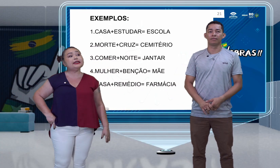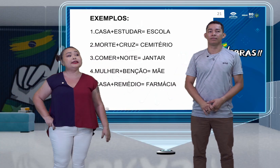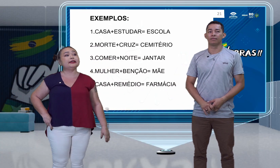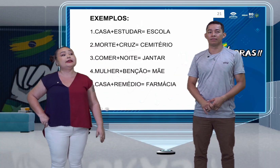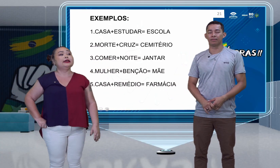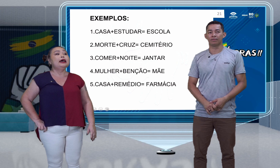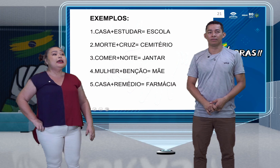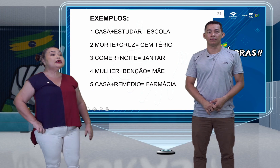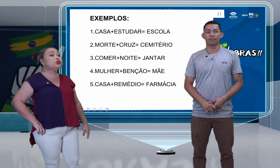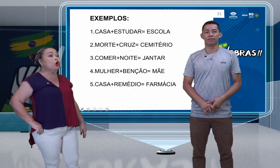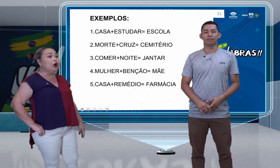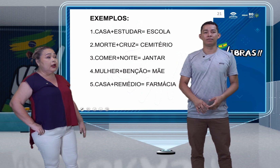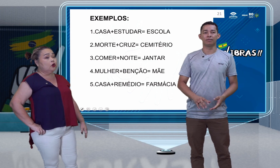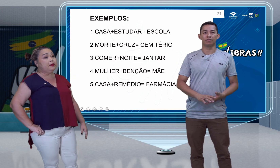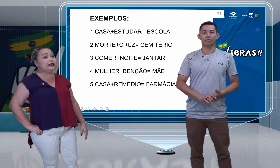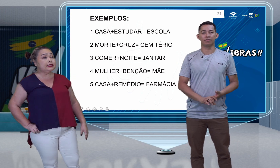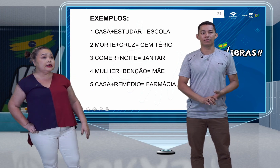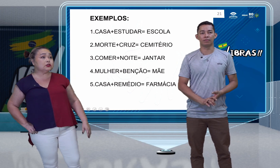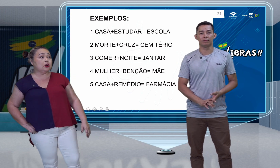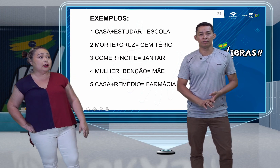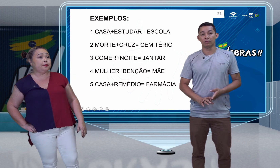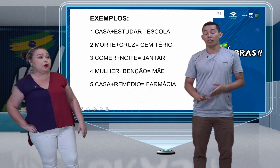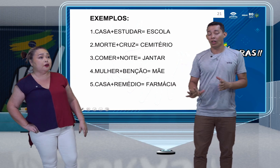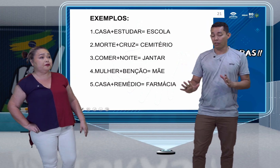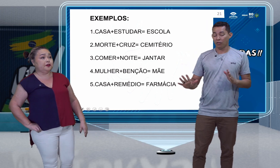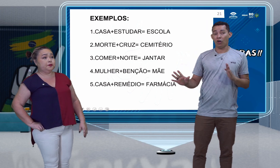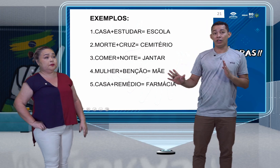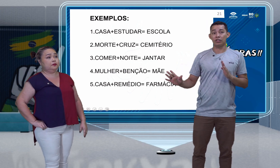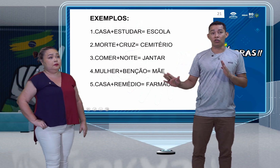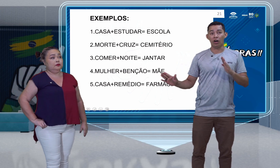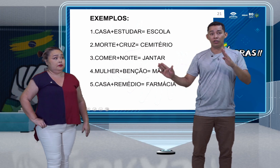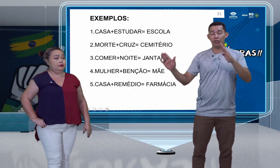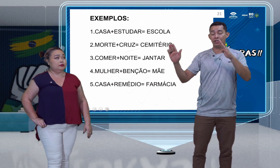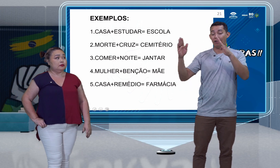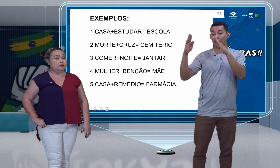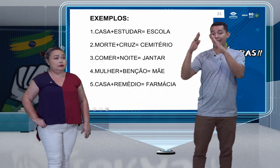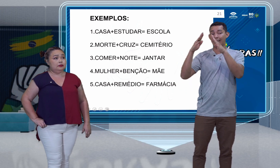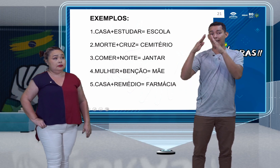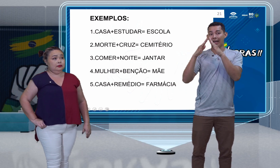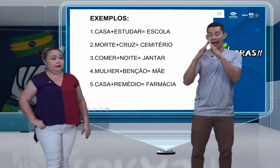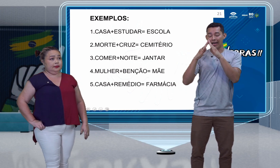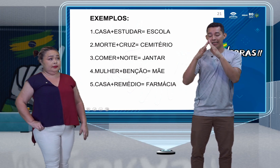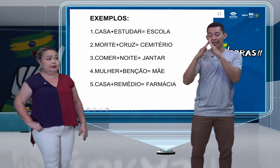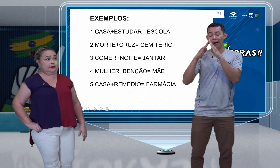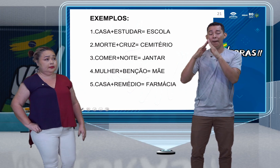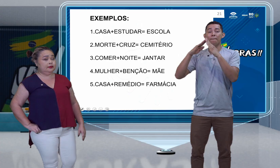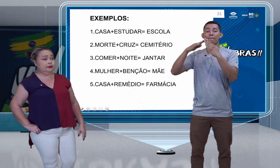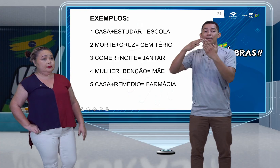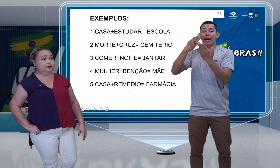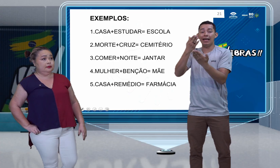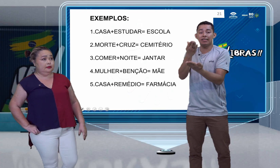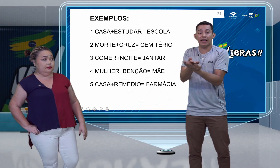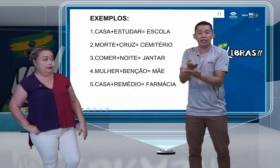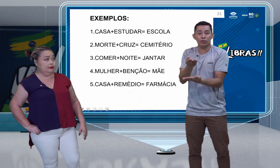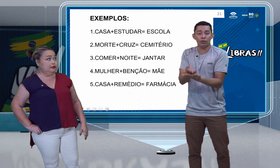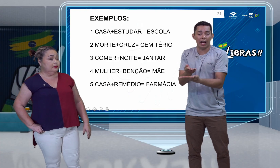aí. Escola. Como é que seria escola, prof? Ó, escola, eu tenho o sinal de casa mais